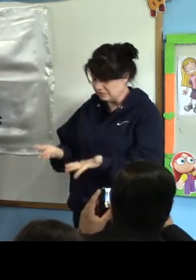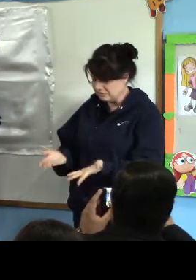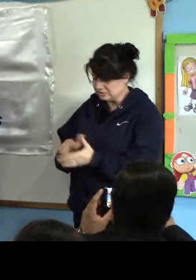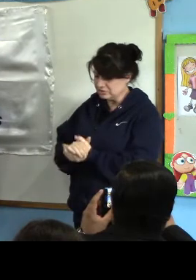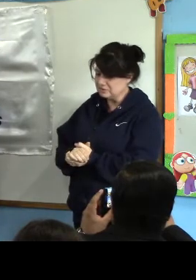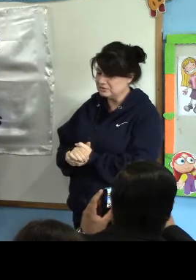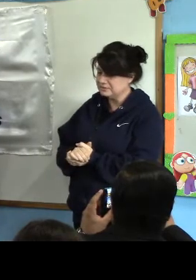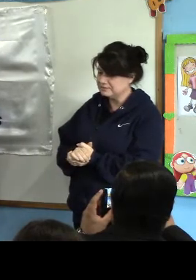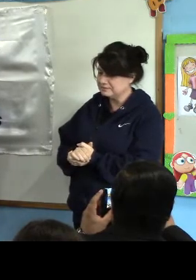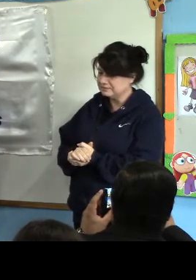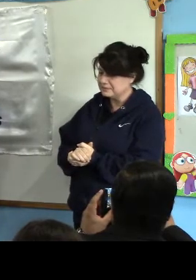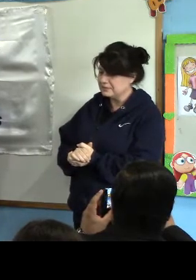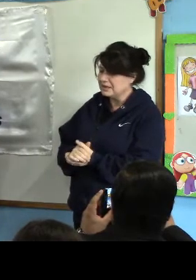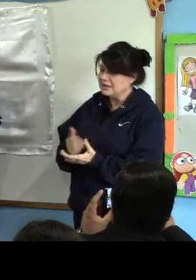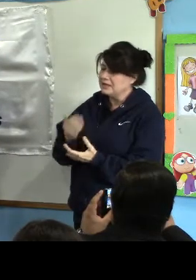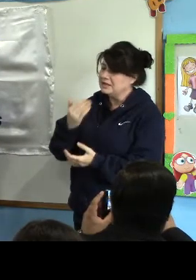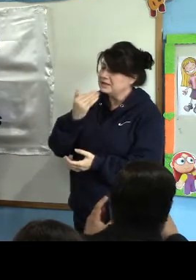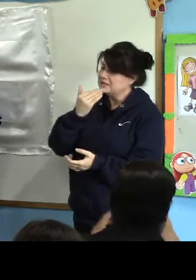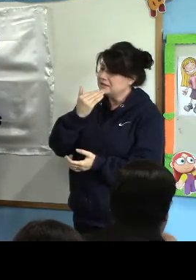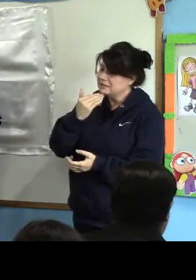esté con nosotros.